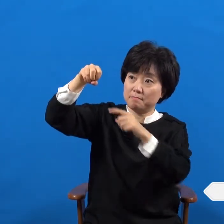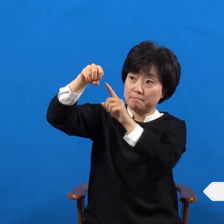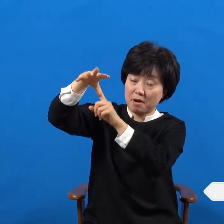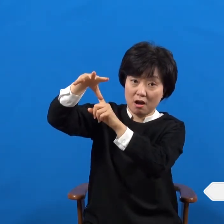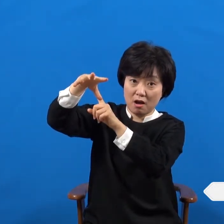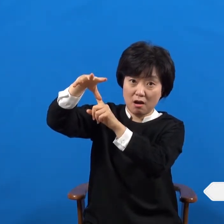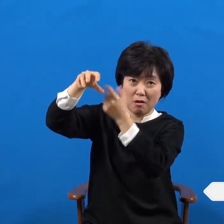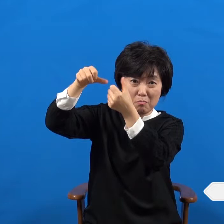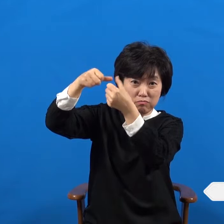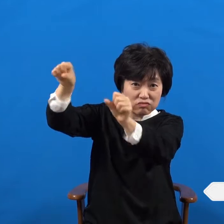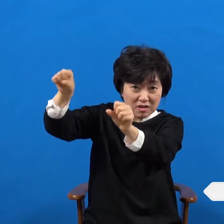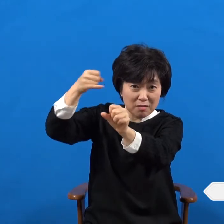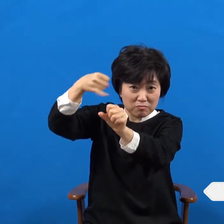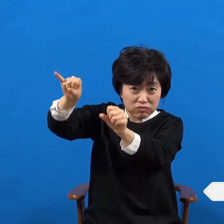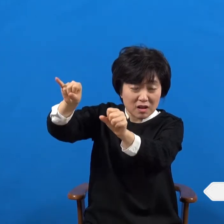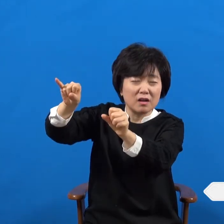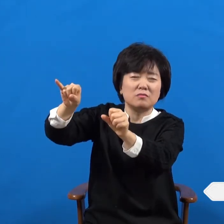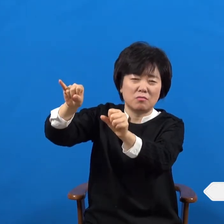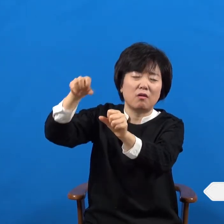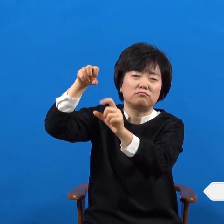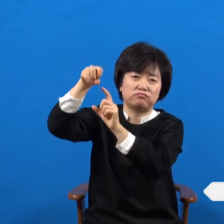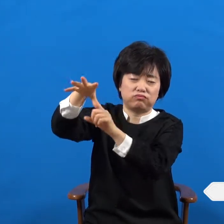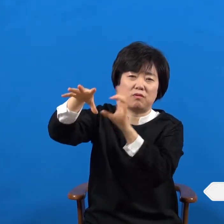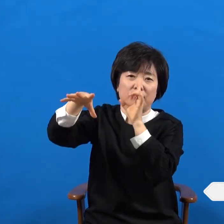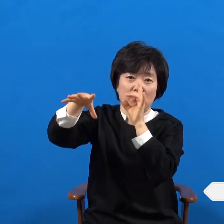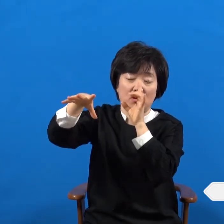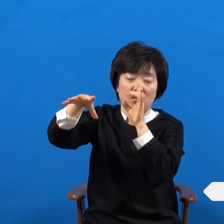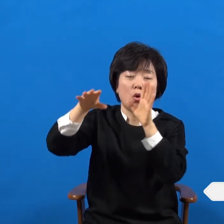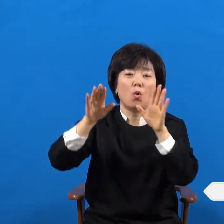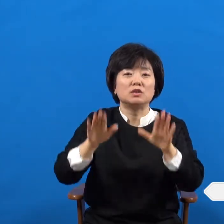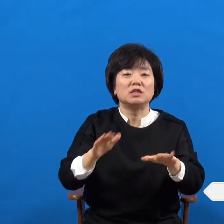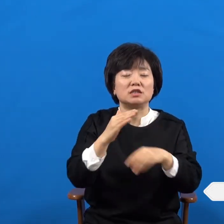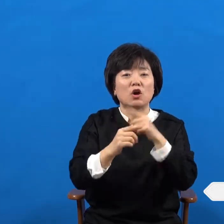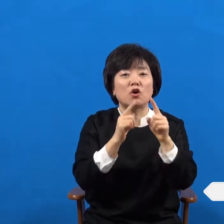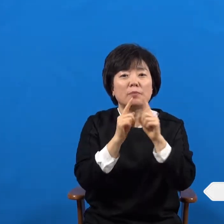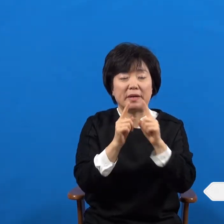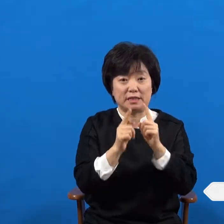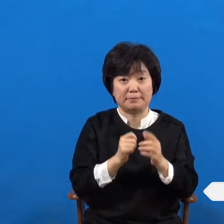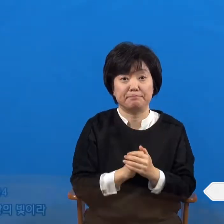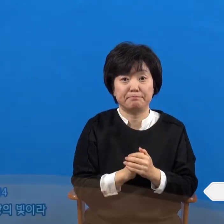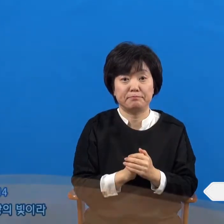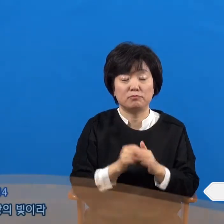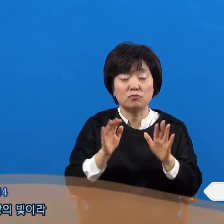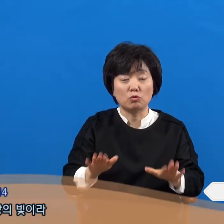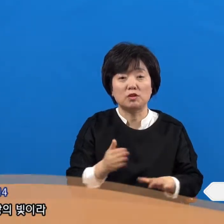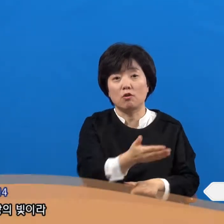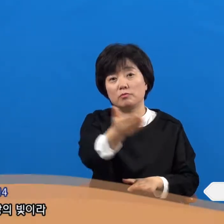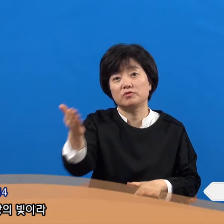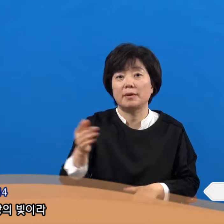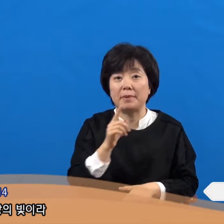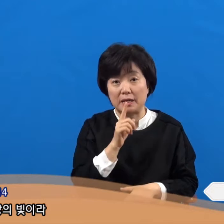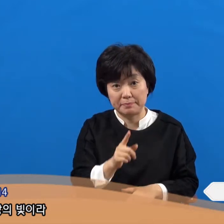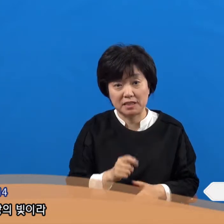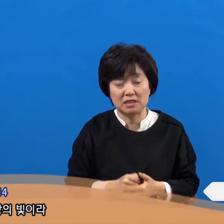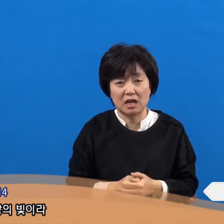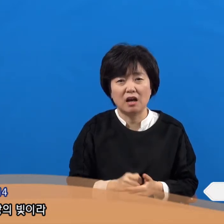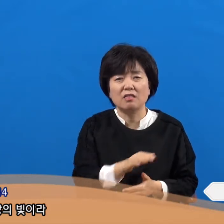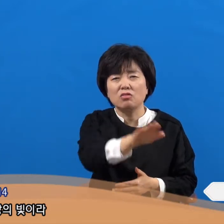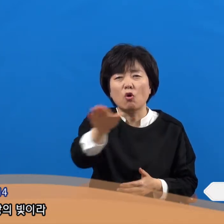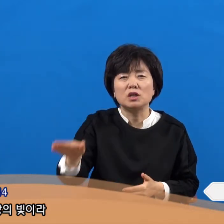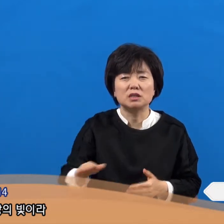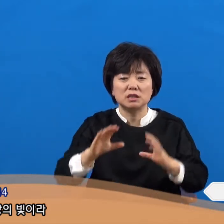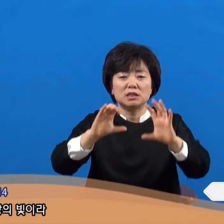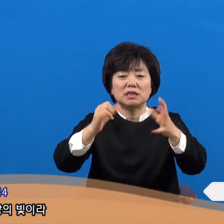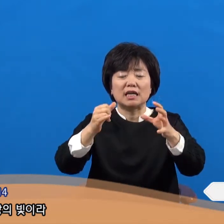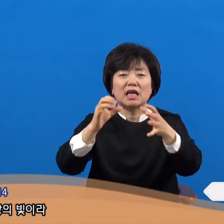나쁘면 불이 켜지지 않습니다. 오늘 성경은 여러분과 저에게 말씀합니다. 너희는